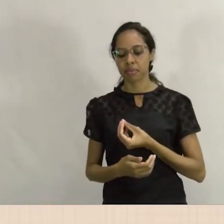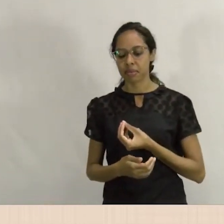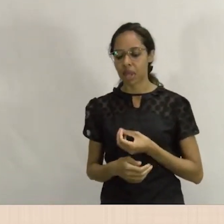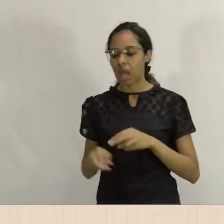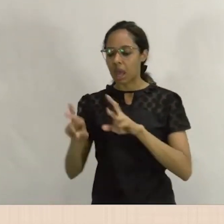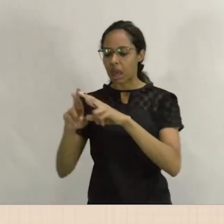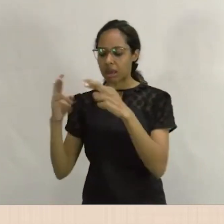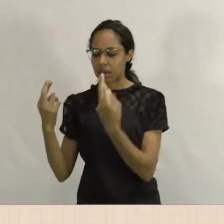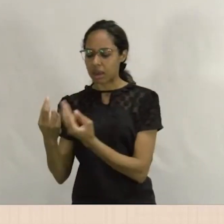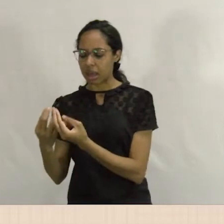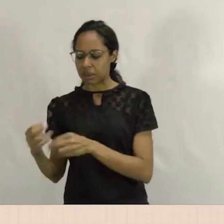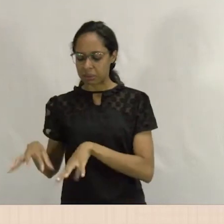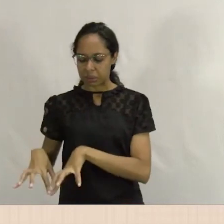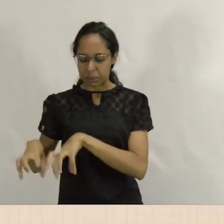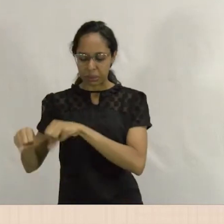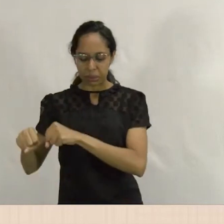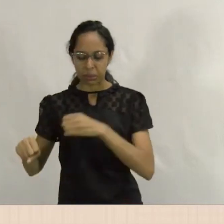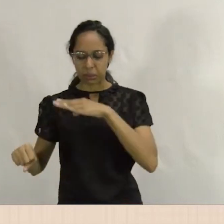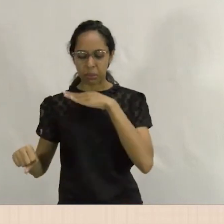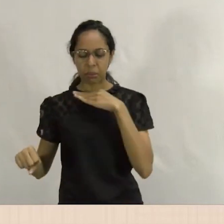morte.